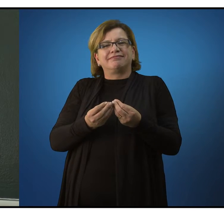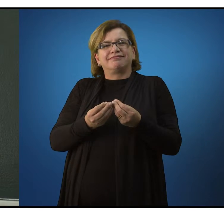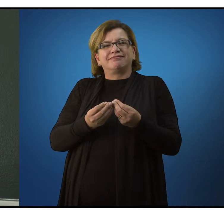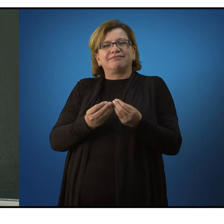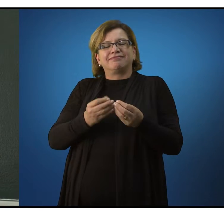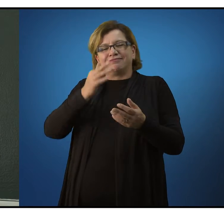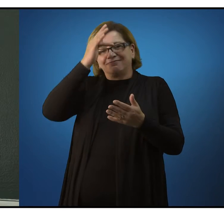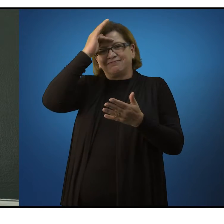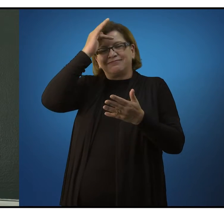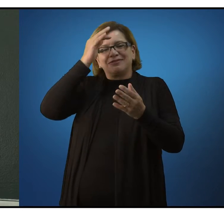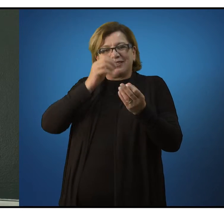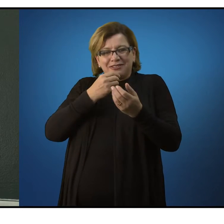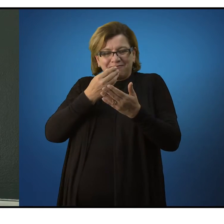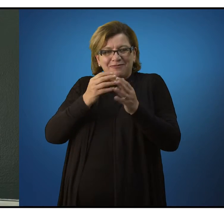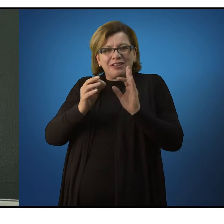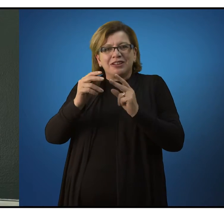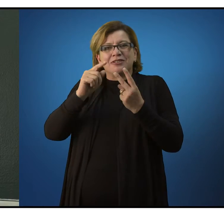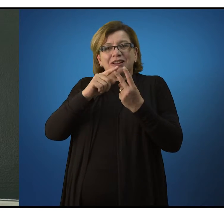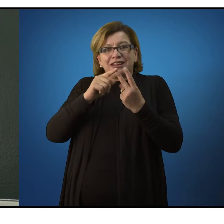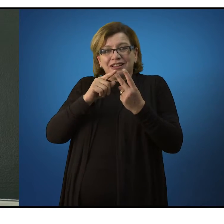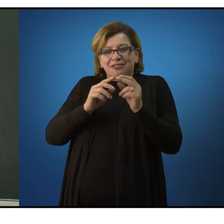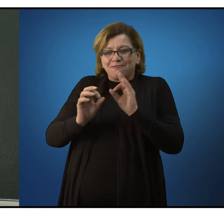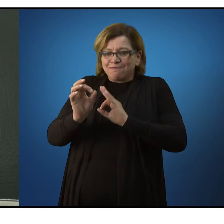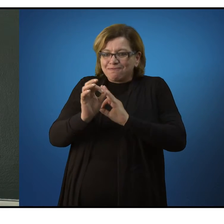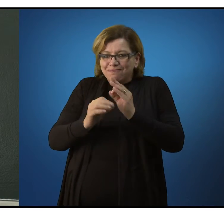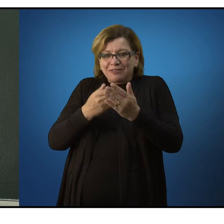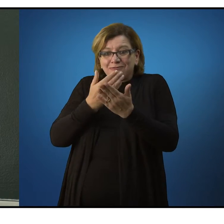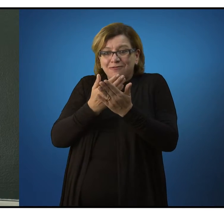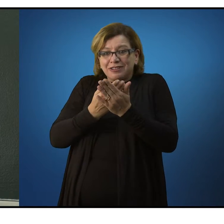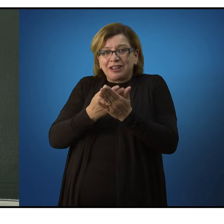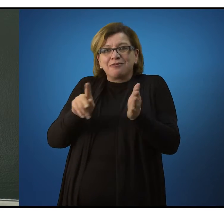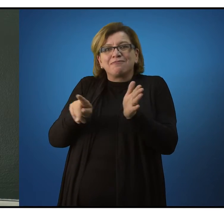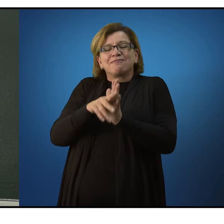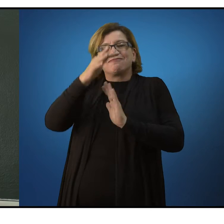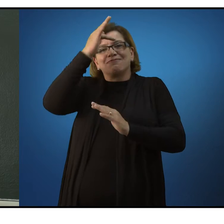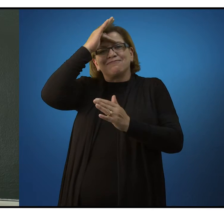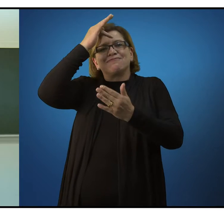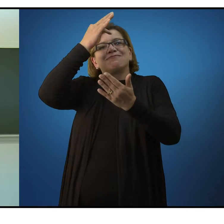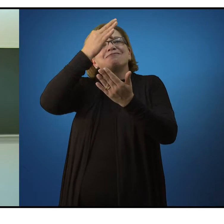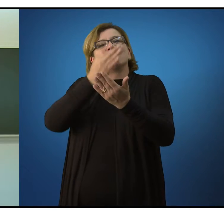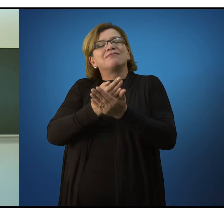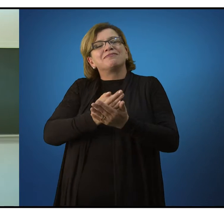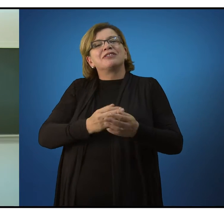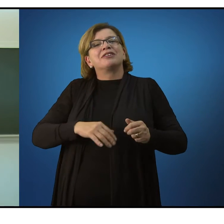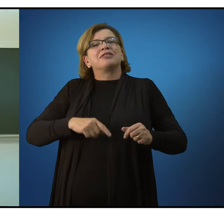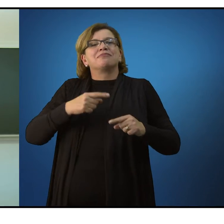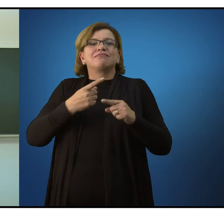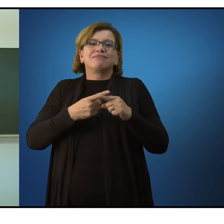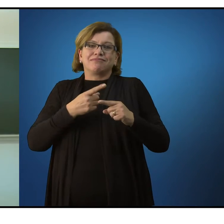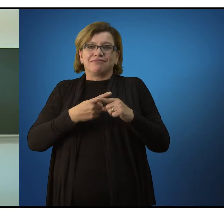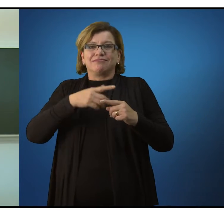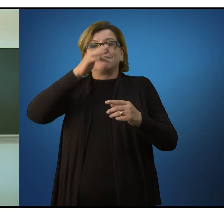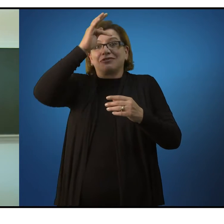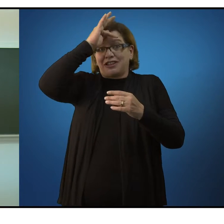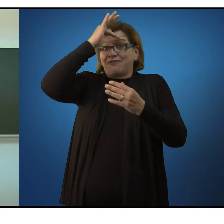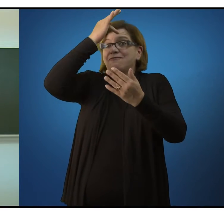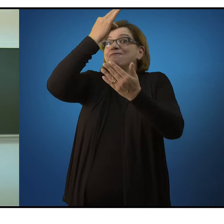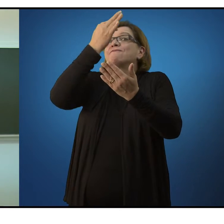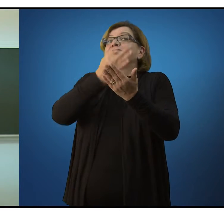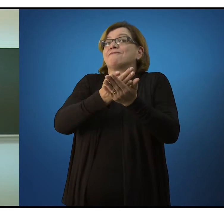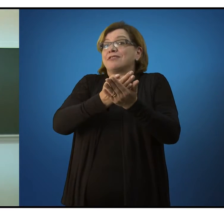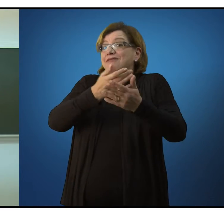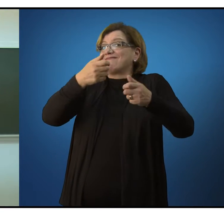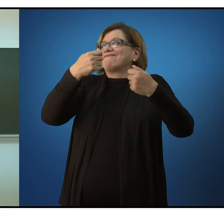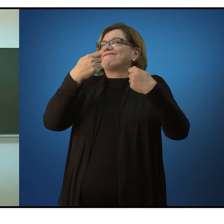a fé. Ou seja, a fé determina, a fé necessita